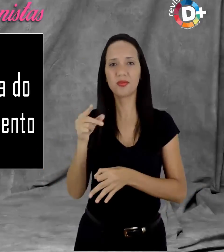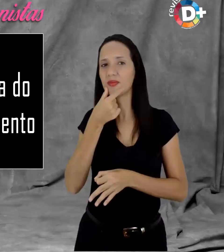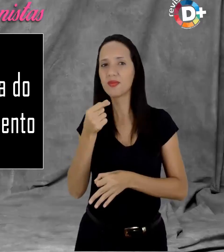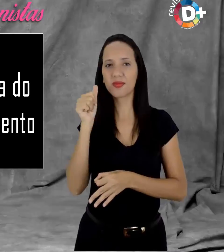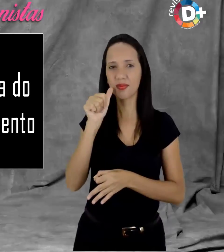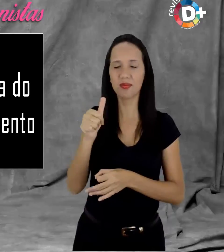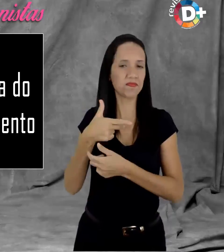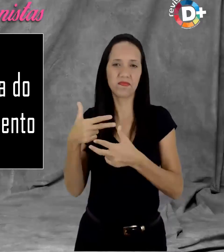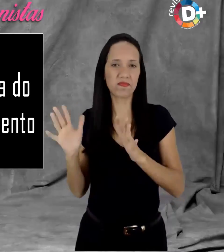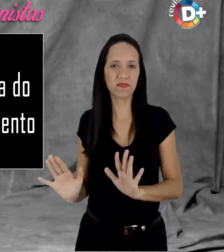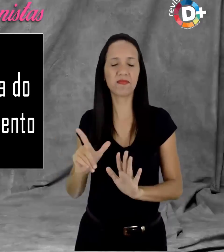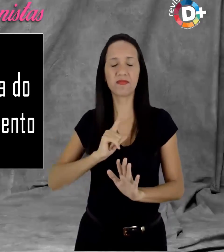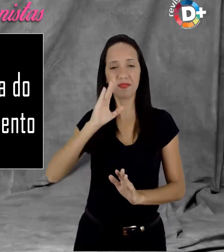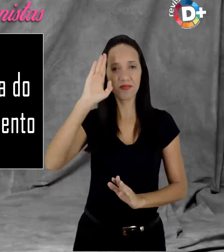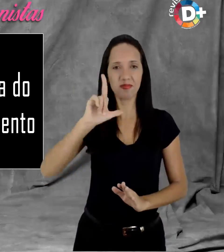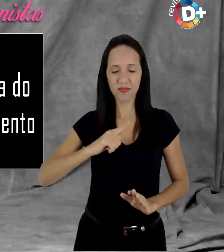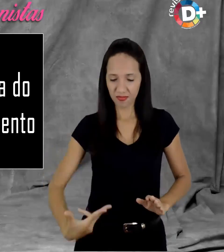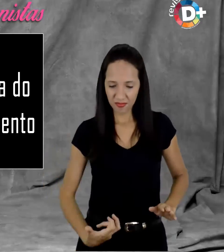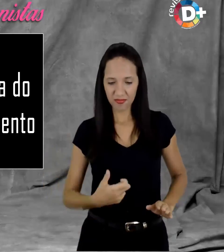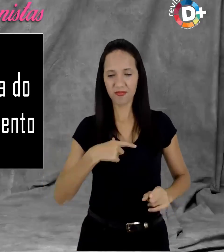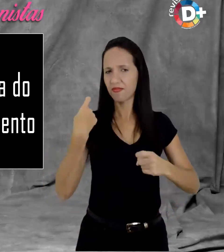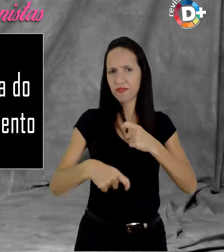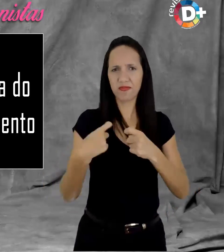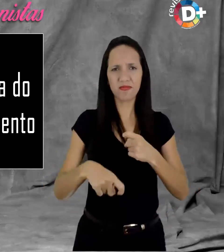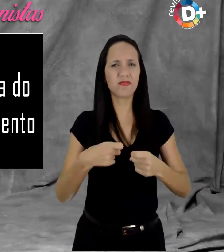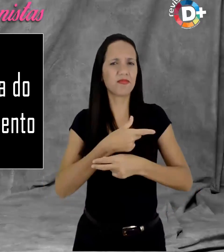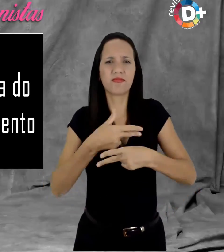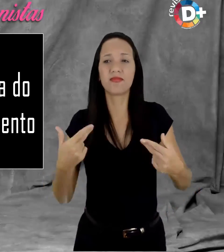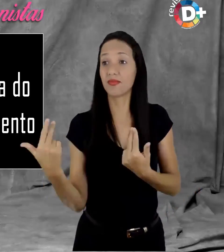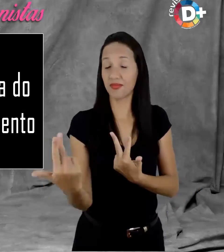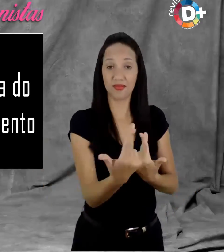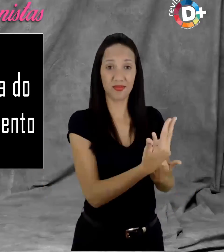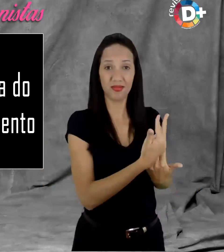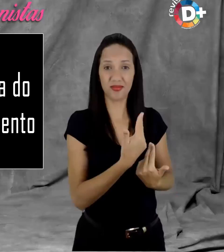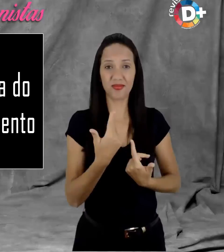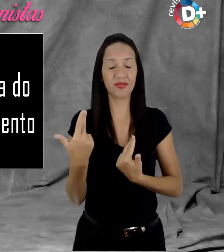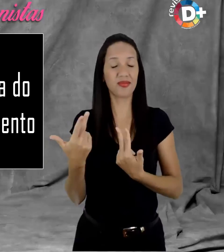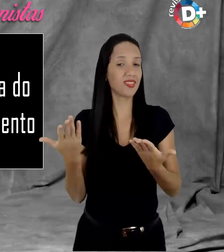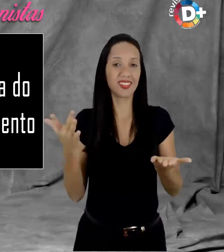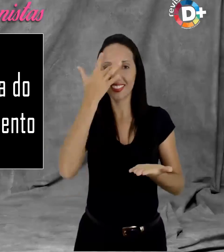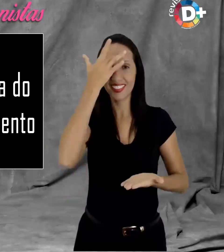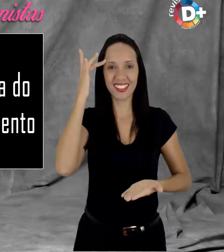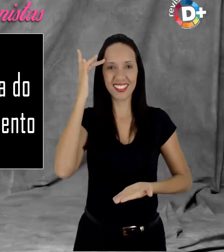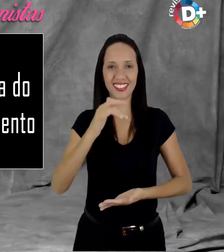estável e exercer direitos sexuais e reprodutivos em igualdade de condições com as demais